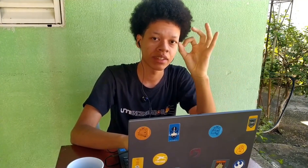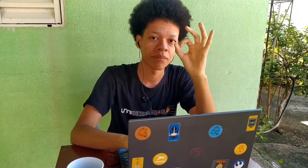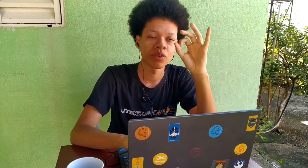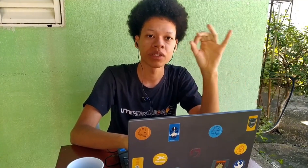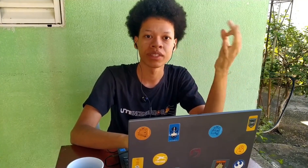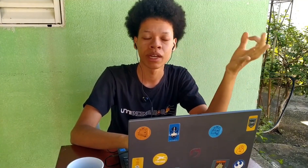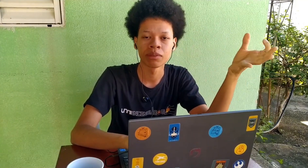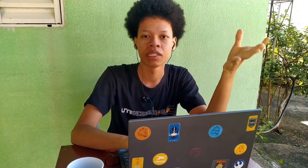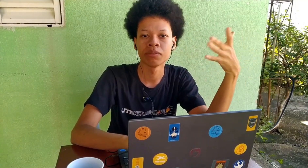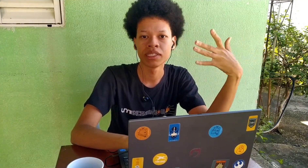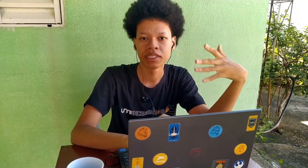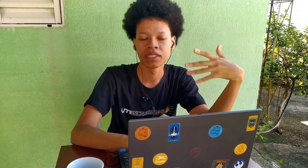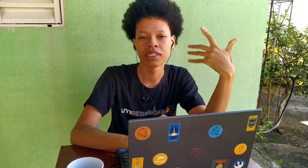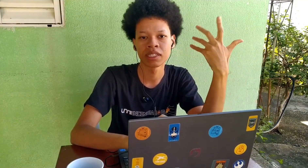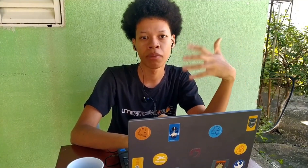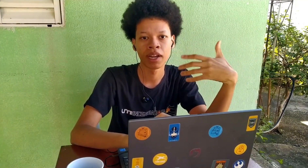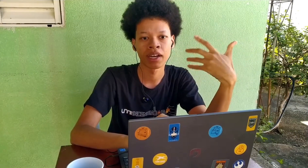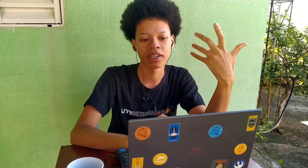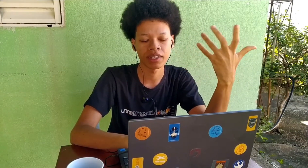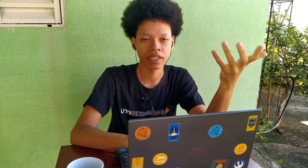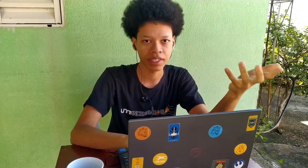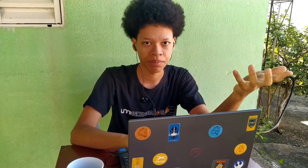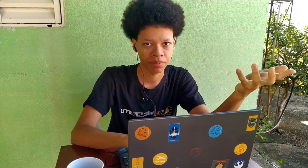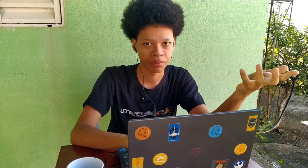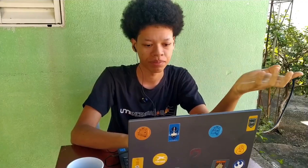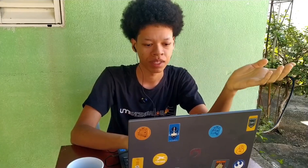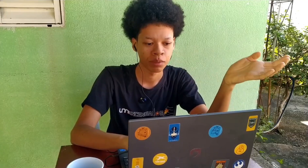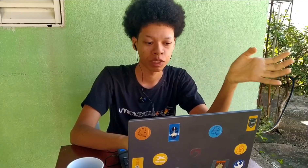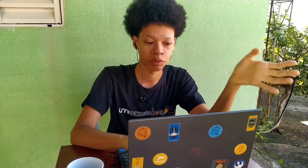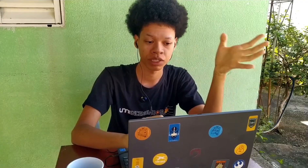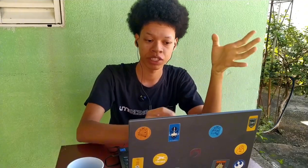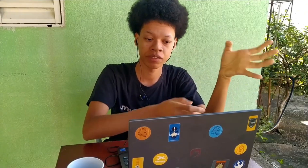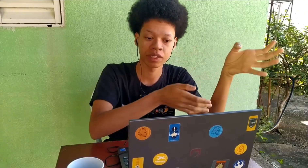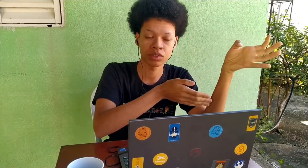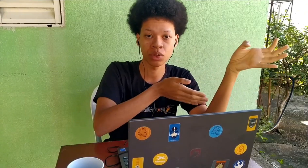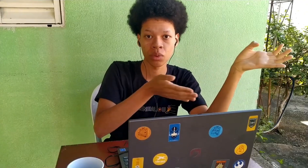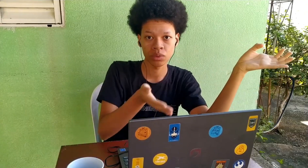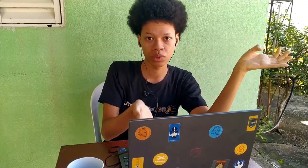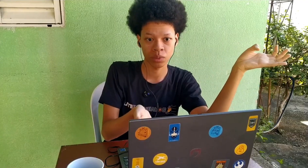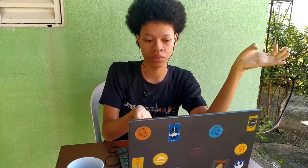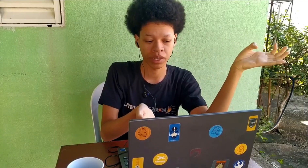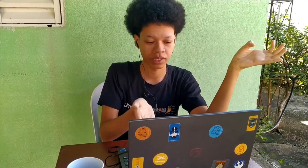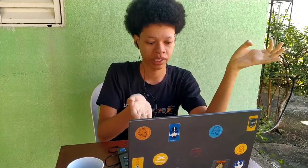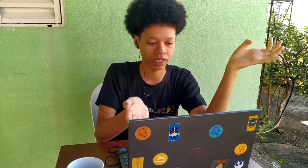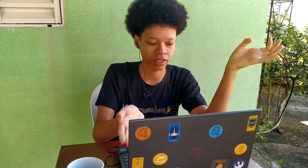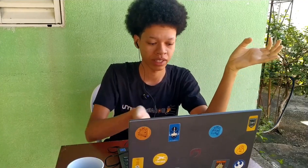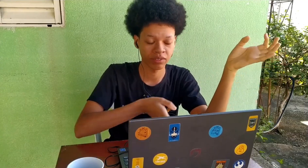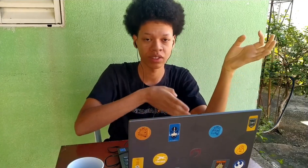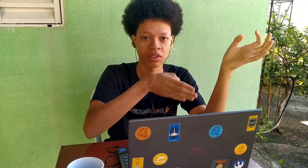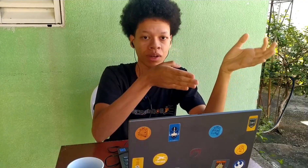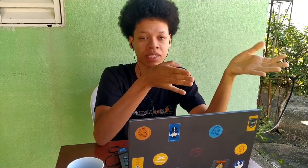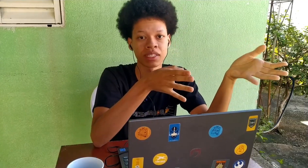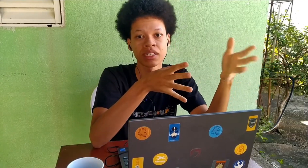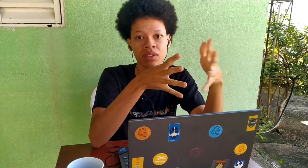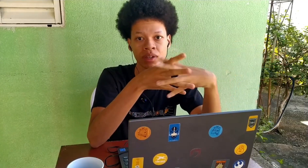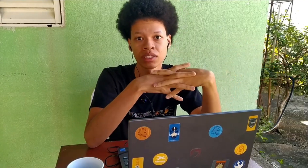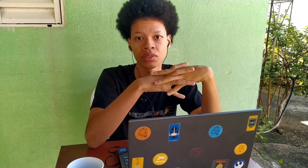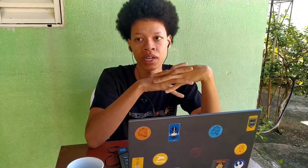o intérprete, ele precisa trabalhar em equipe, principalmente em eventos longos como esse, que teve quase 3 horas de